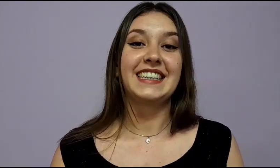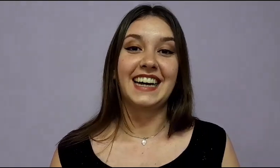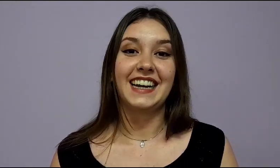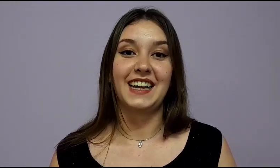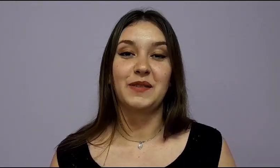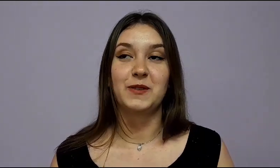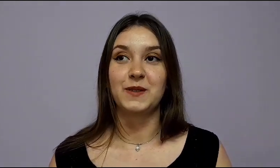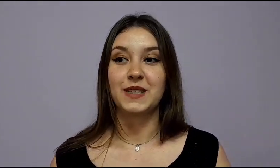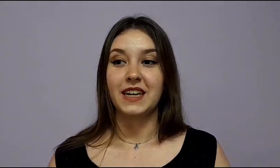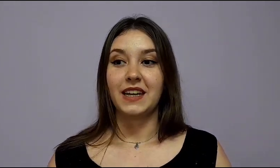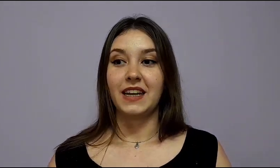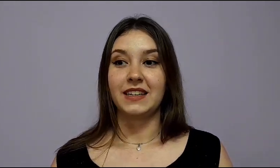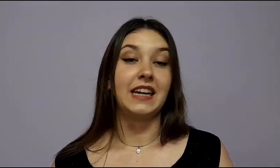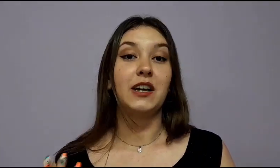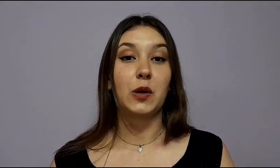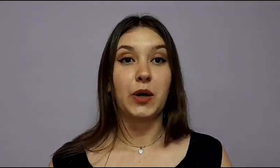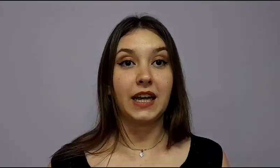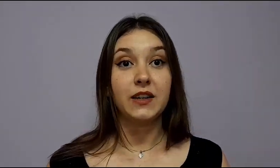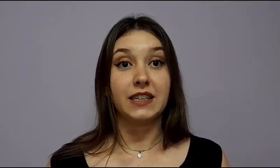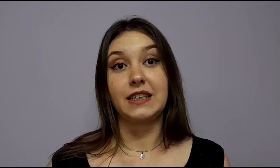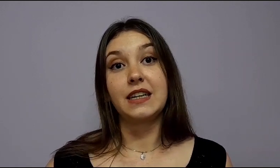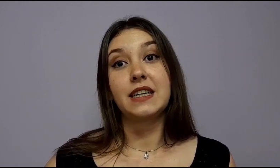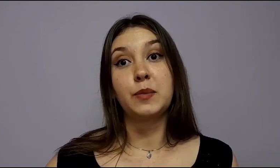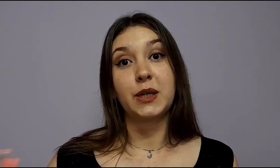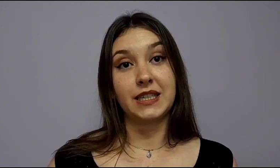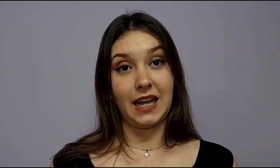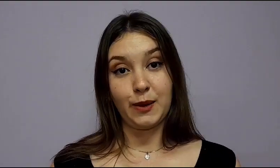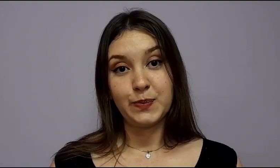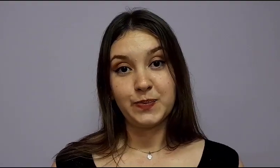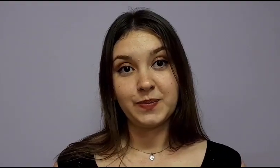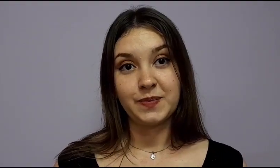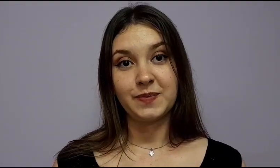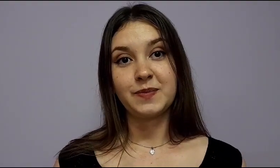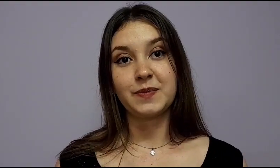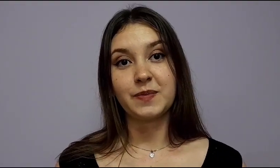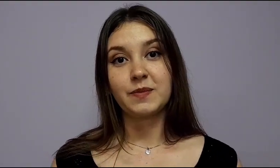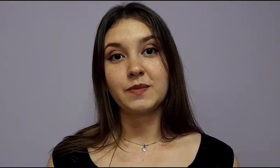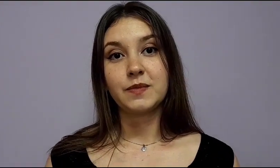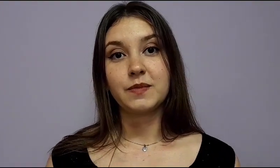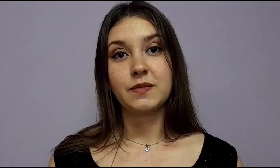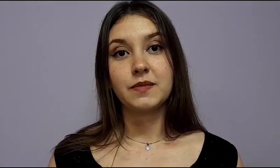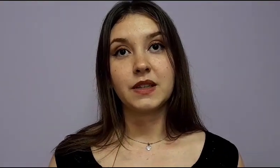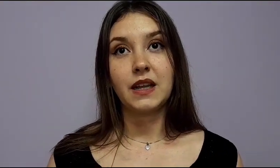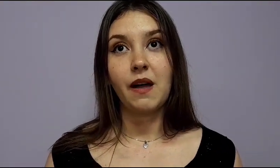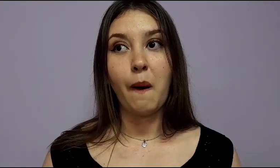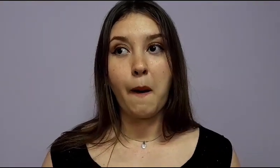estar, digamos, seguir incorporando y tratar de seguir progresando. Bien, ¿con cuántos alumnos contó en este año?